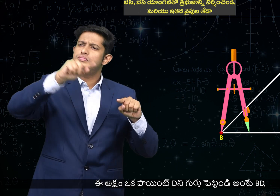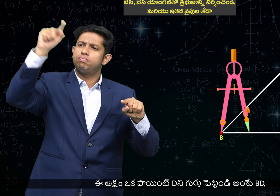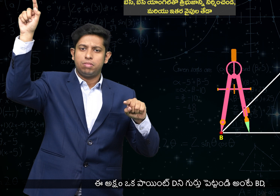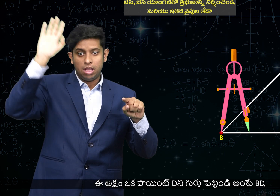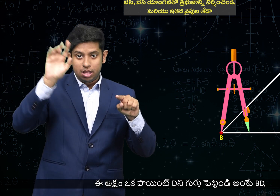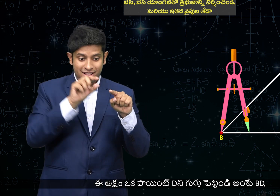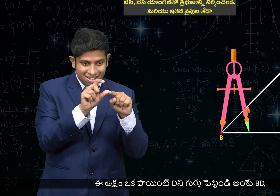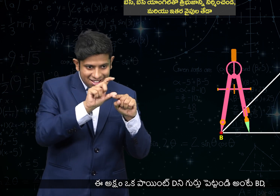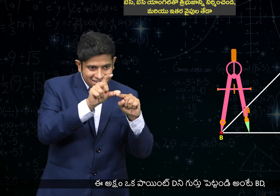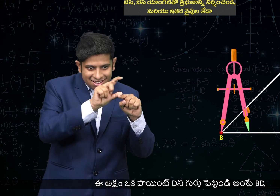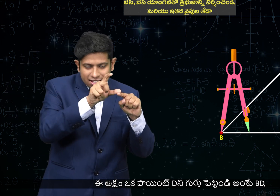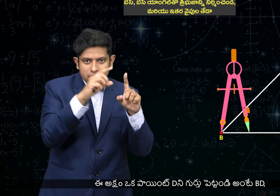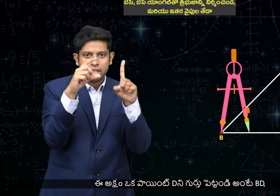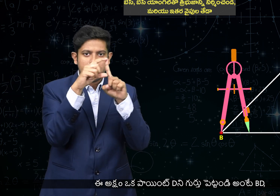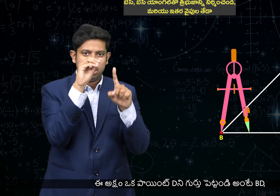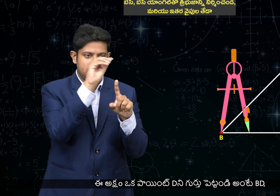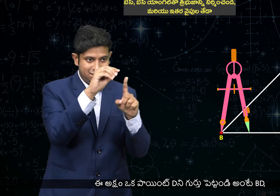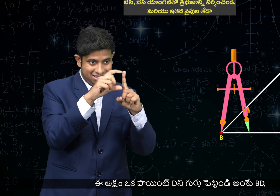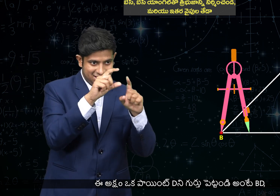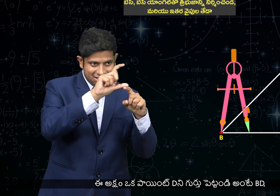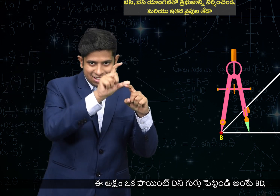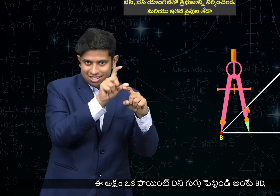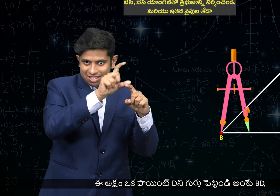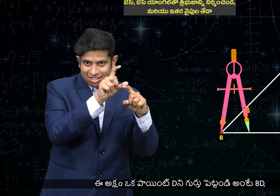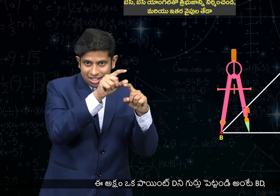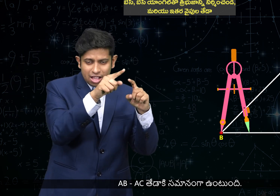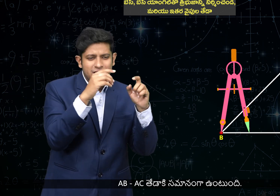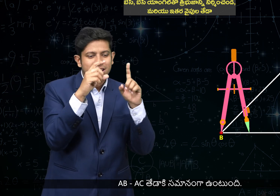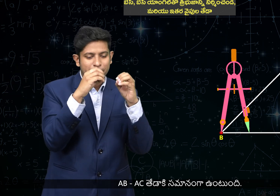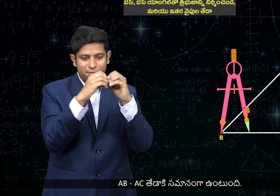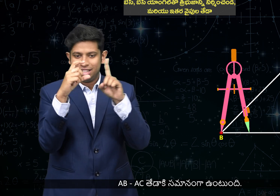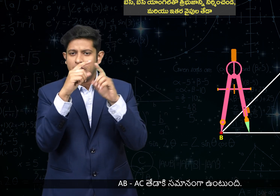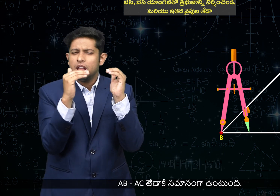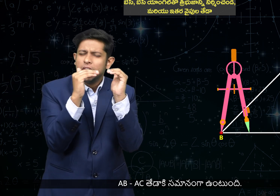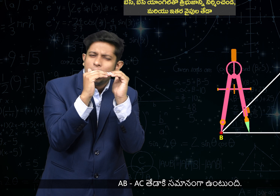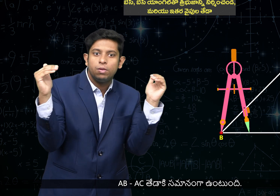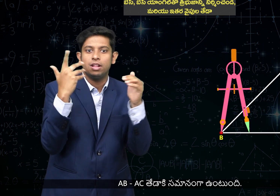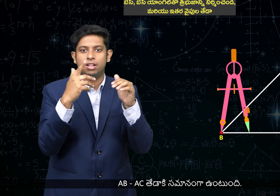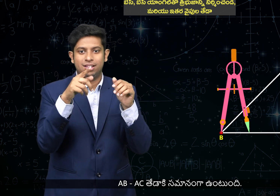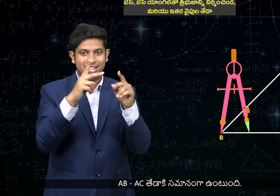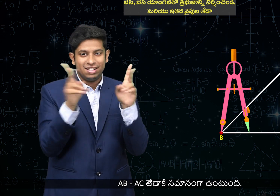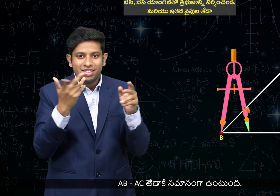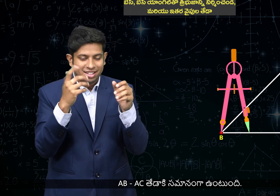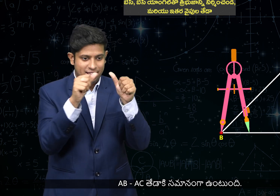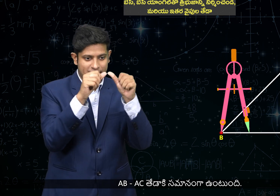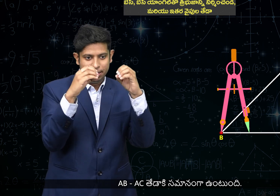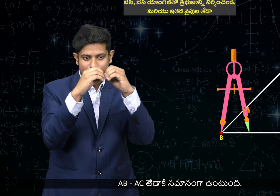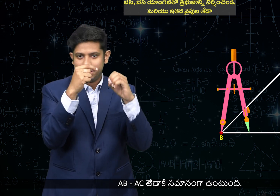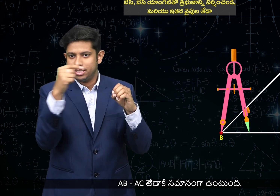పాయింట్ డిని గుర్తుపెట్టండి అంటే బీడీ ఏబీ మైనస్ ఏసీ తేడాకి సమానంగా ఉంటుంది.